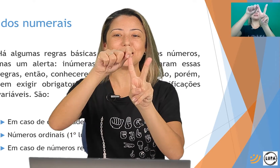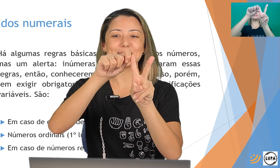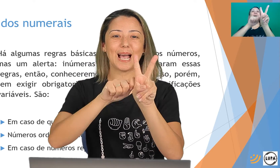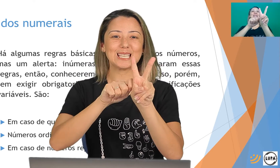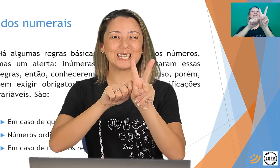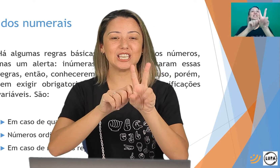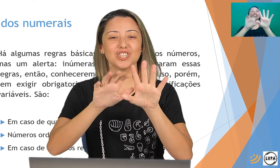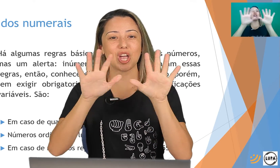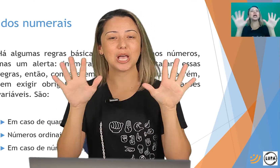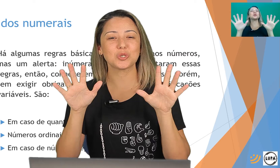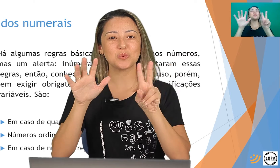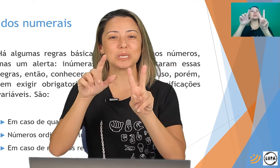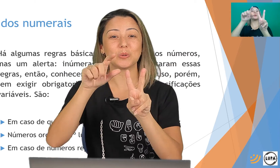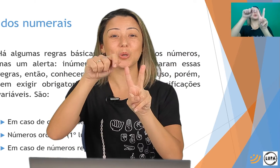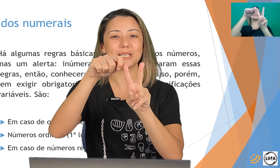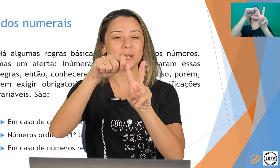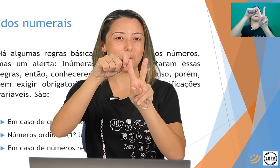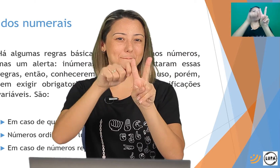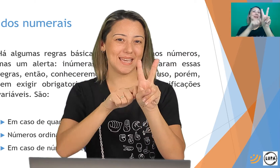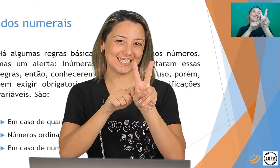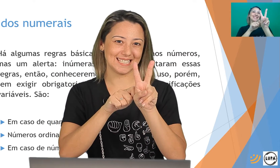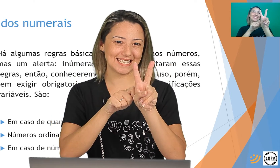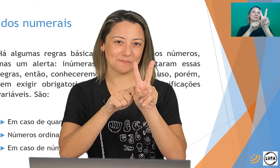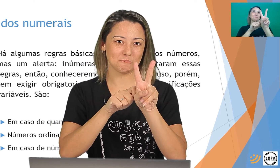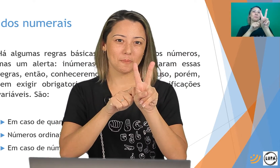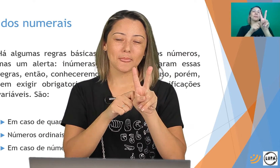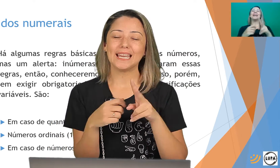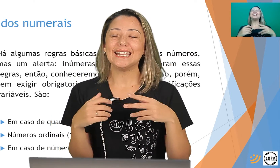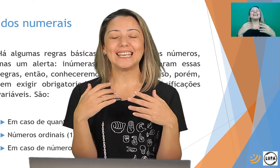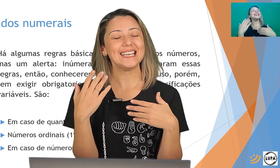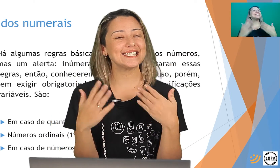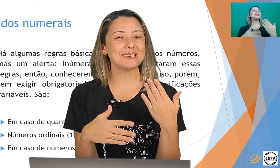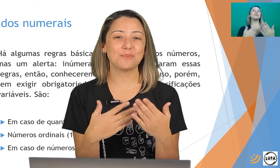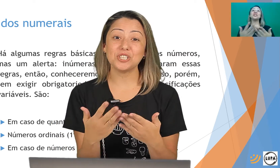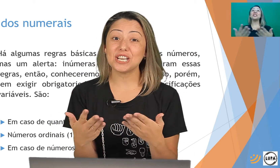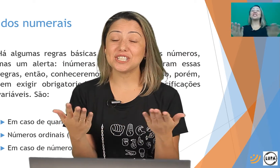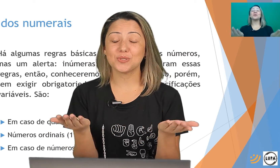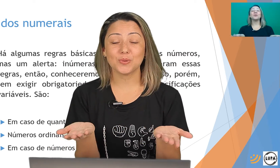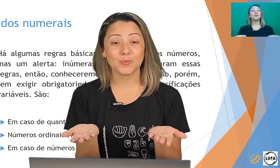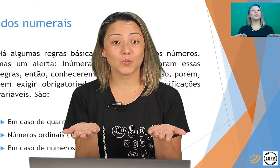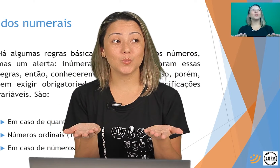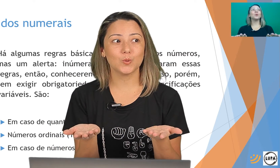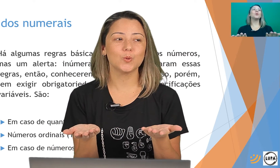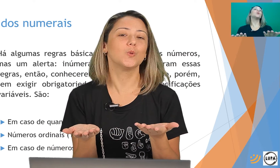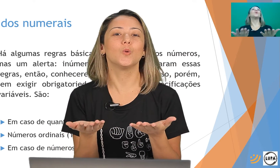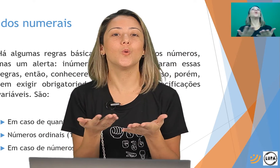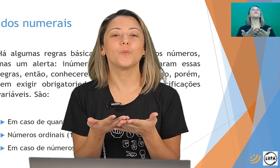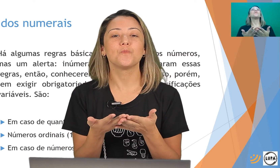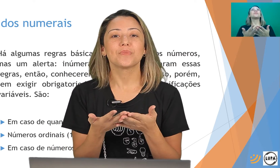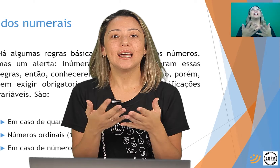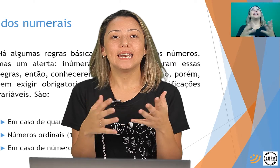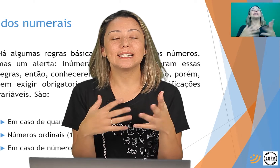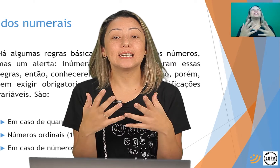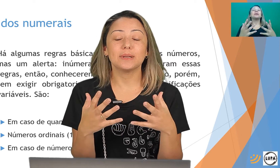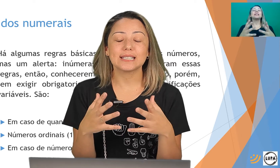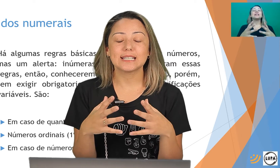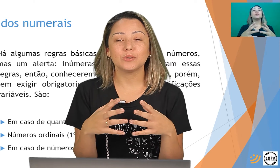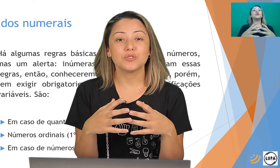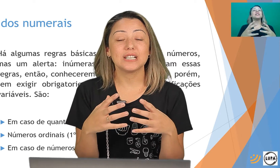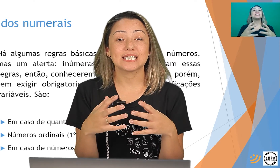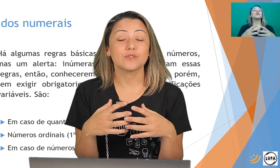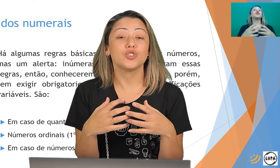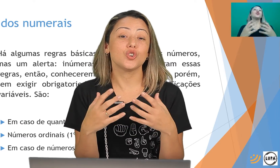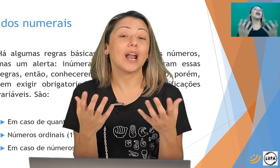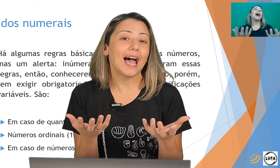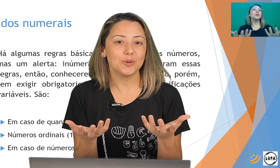aqui no mês. Assim, já resume que são 2 meses. E assim por diante, na